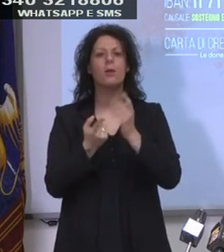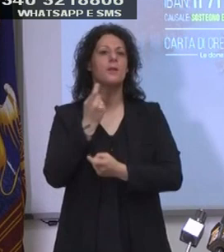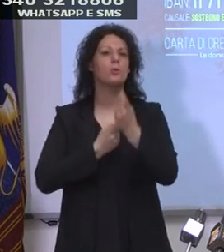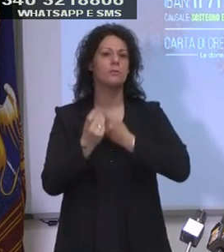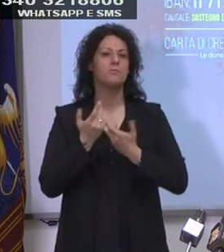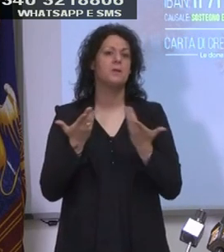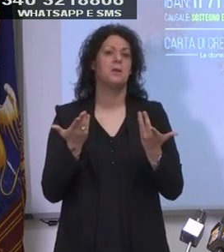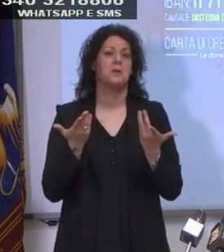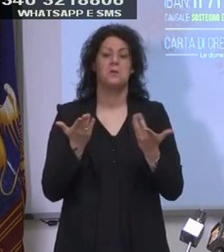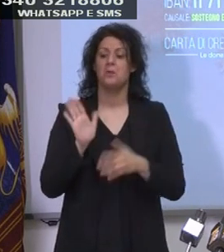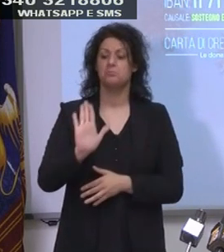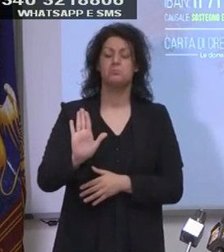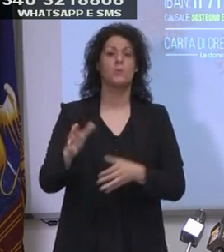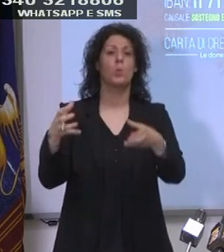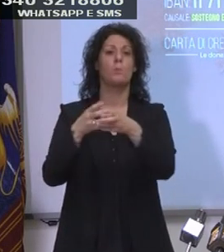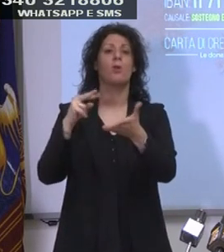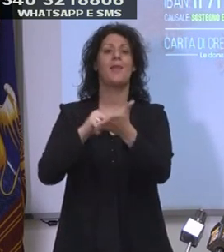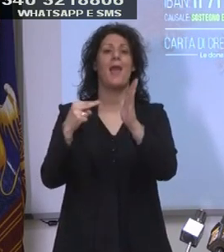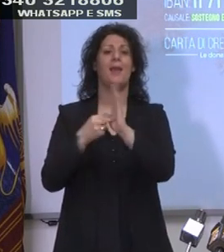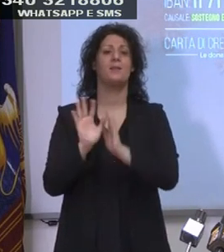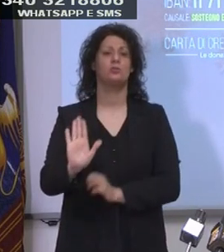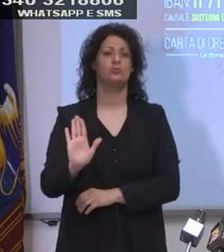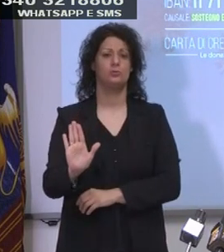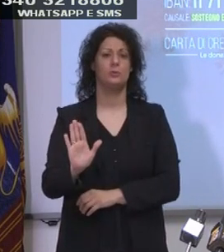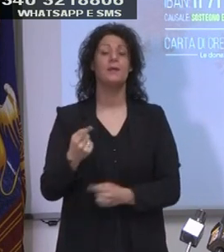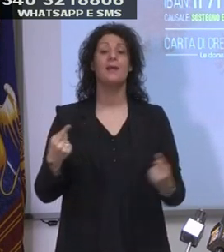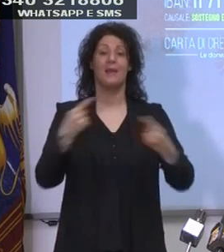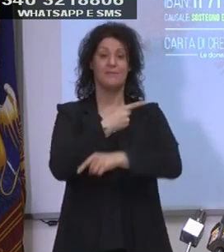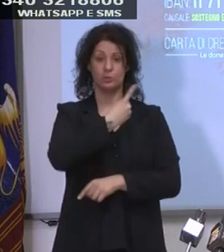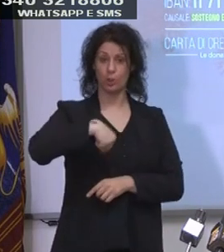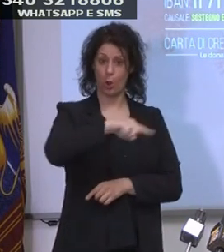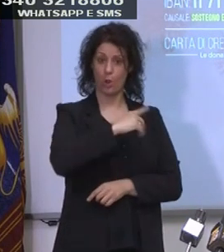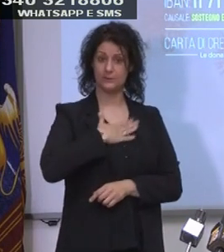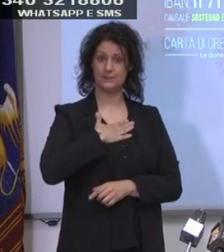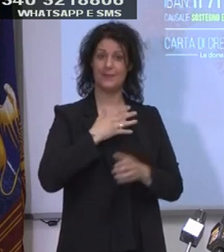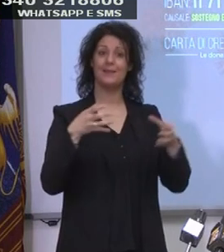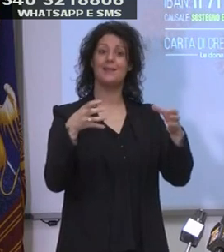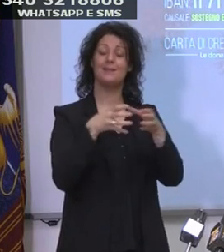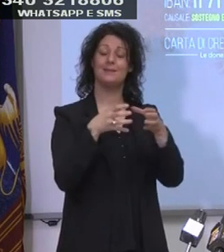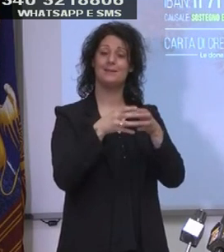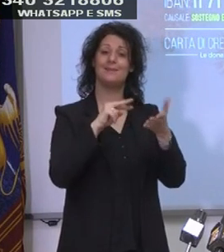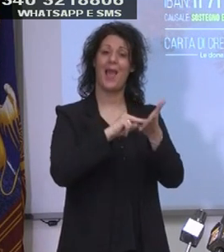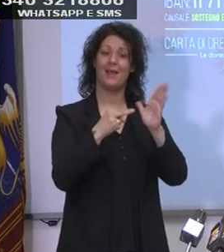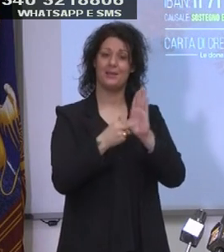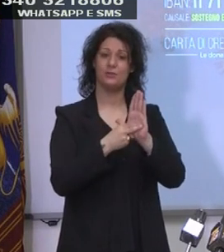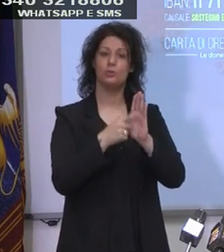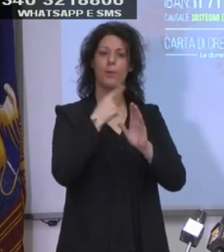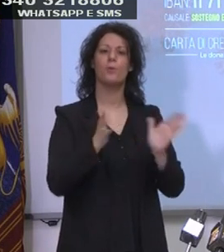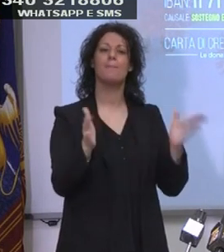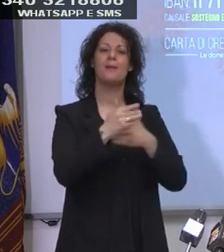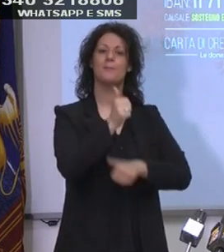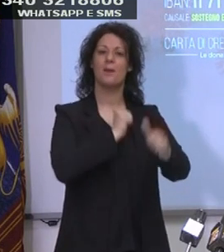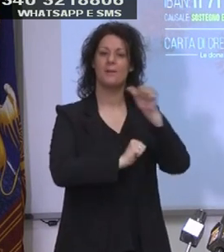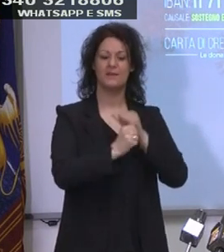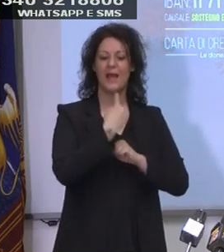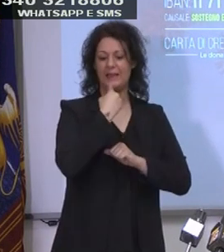valutazioni di tecnici che sono messi lì e i nostri tecnici del Dipartimento Prevenzione dicono altre misure. Allora